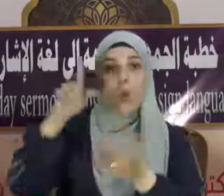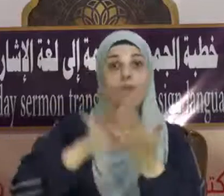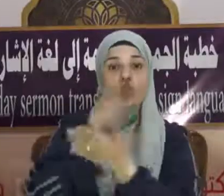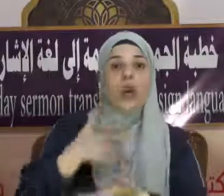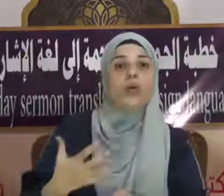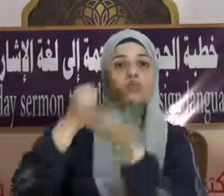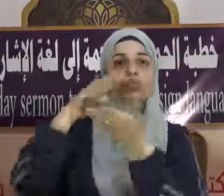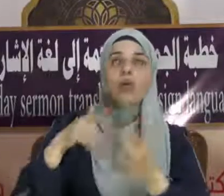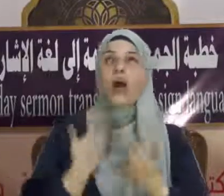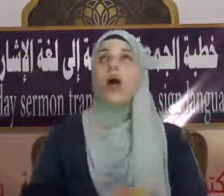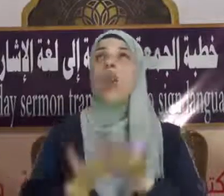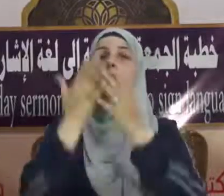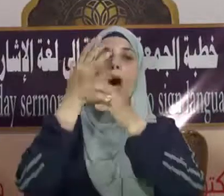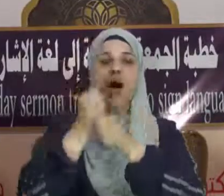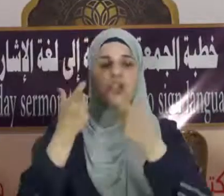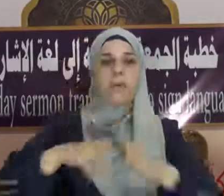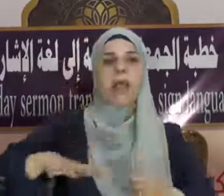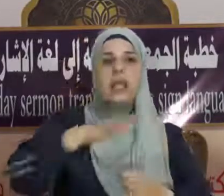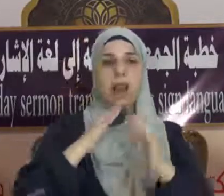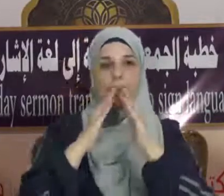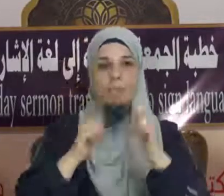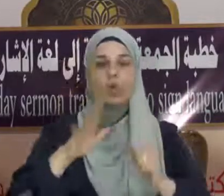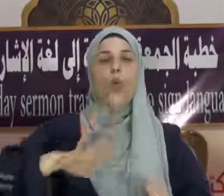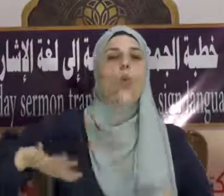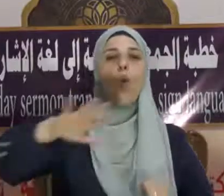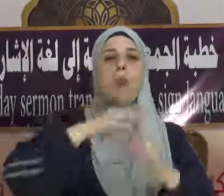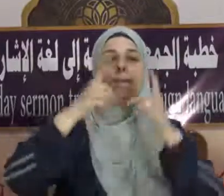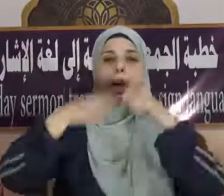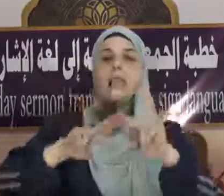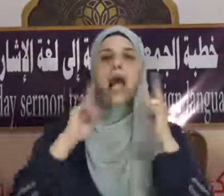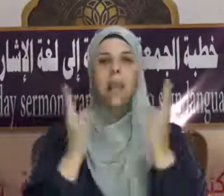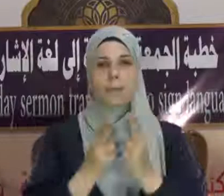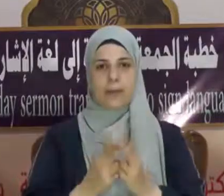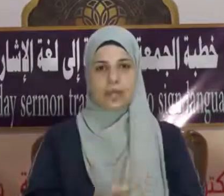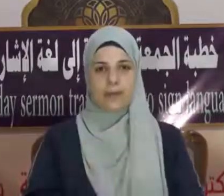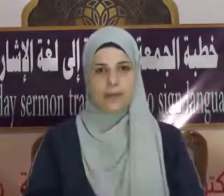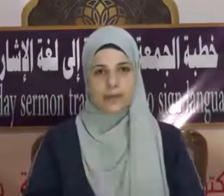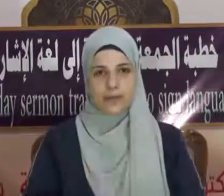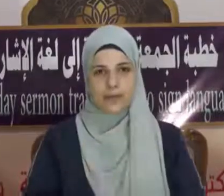بك. اللهم احفظ بلادنا مصر وسائر بلاد العالمين.